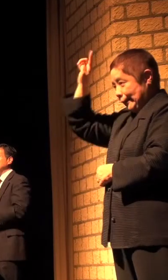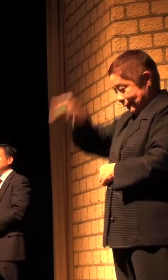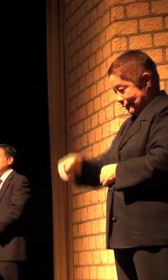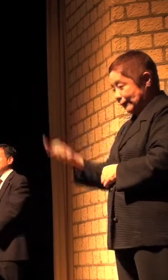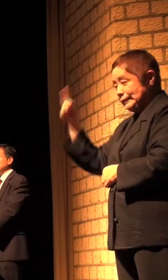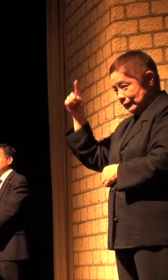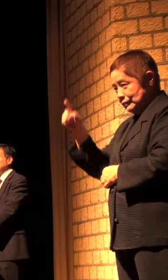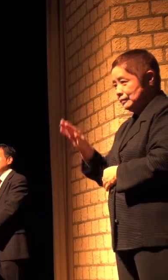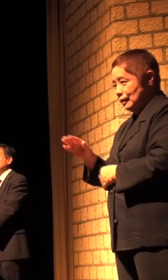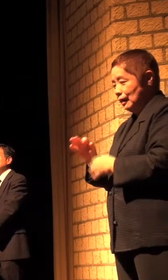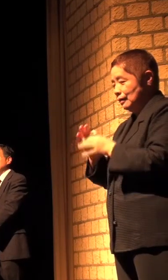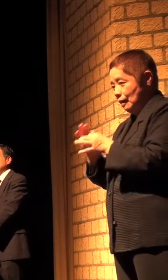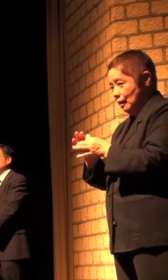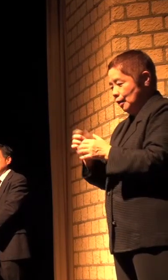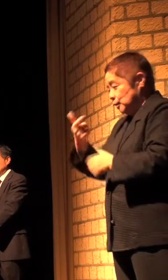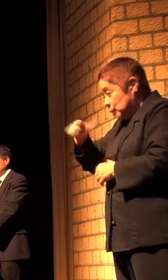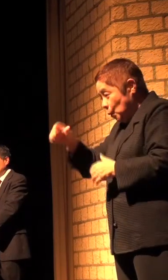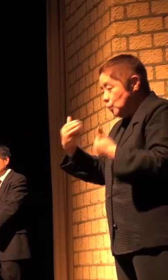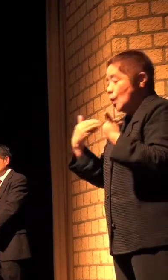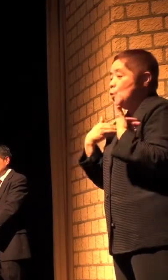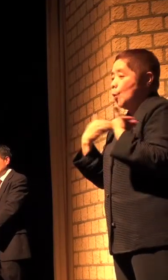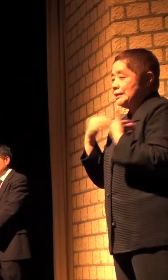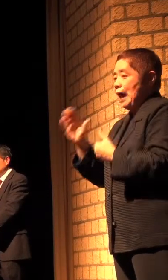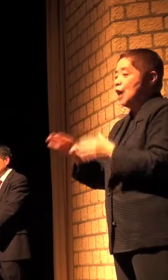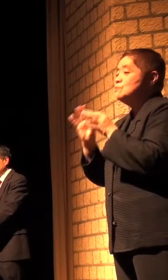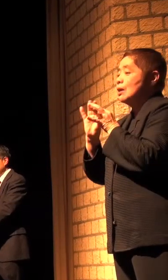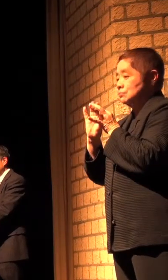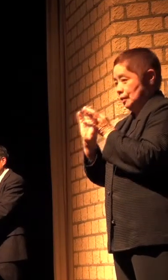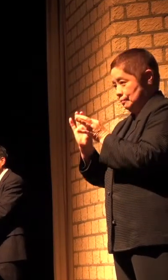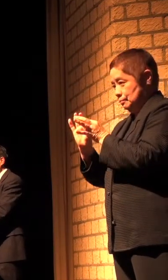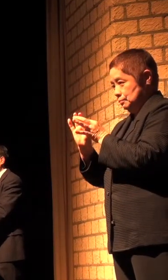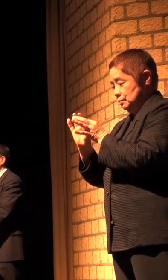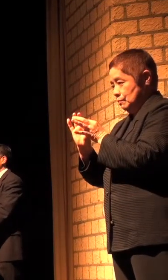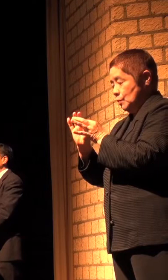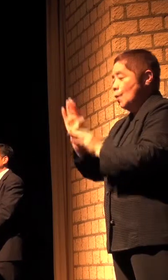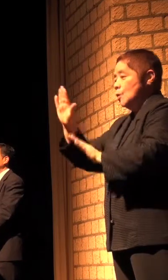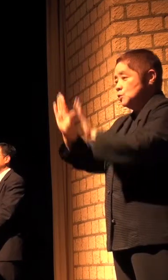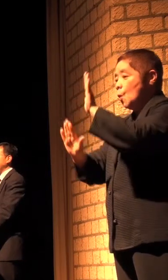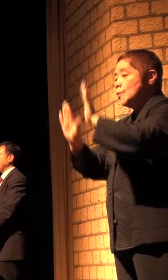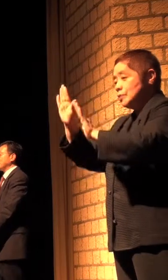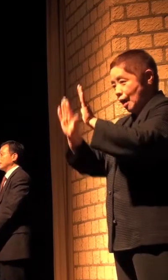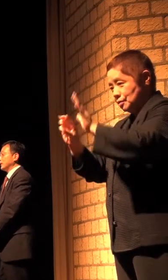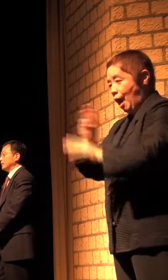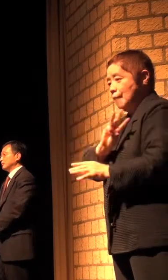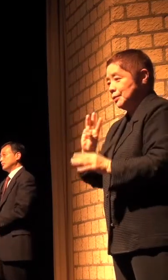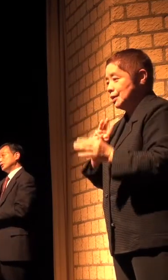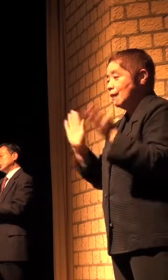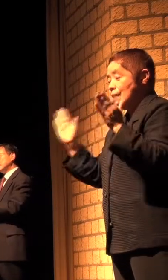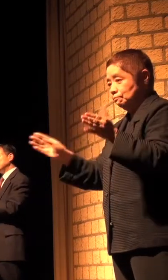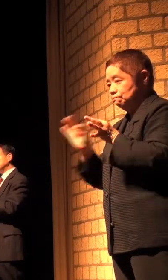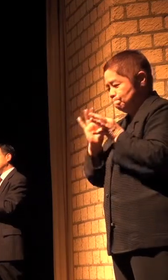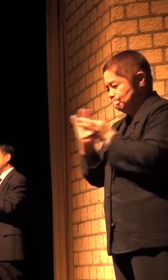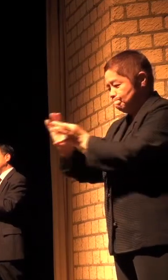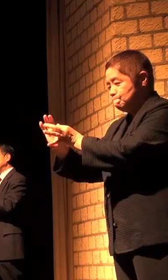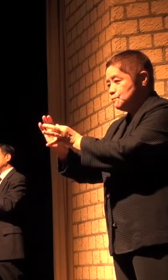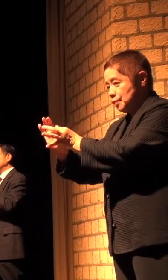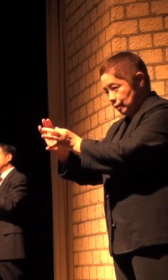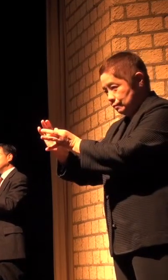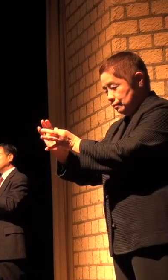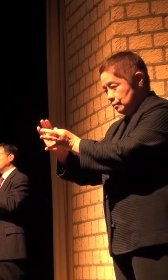ないといけないですから、いろいろ用事はありますから。でそういう状態が3日続いて、で別のマンション